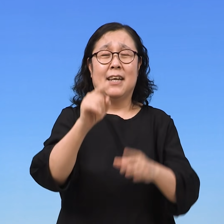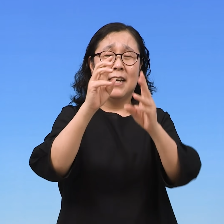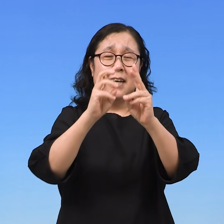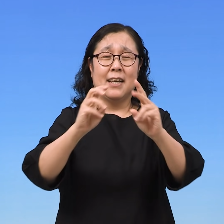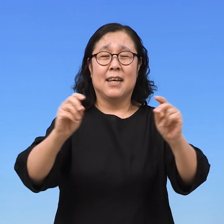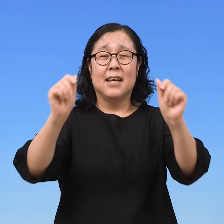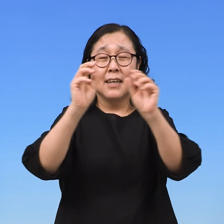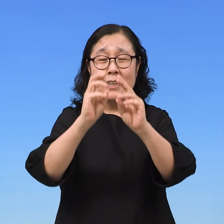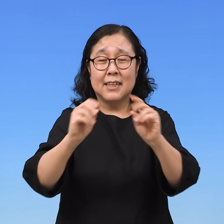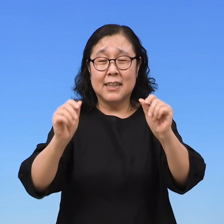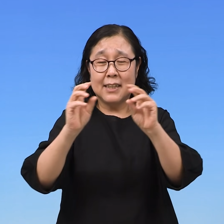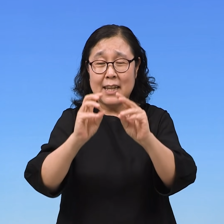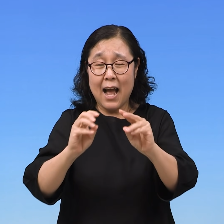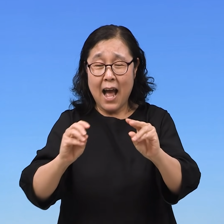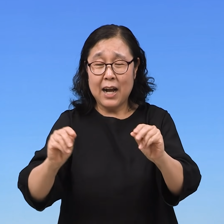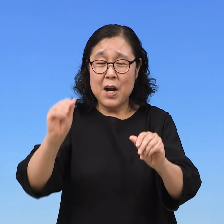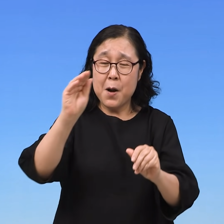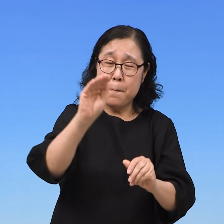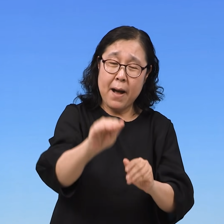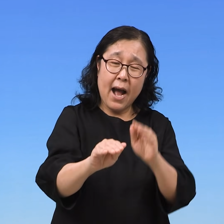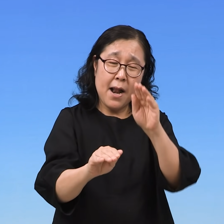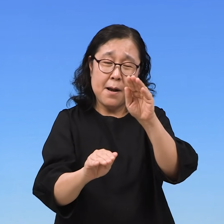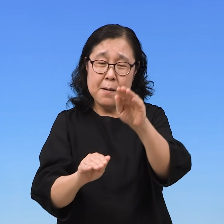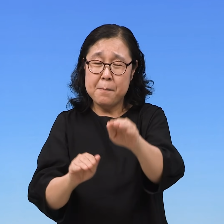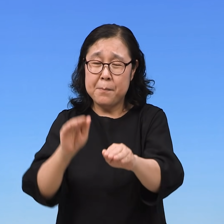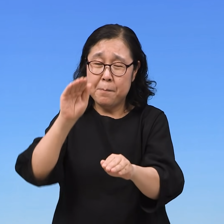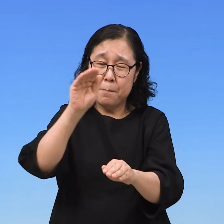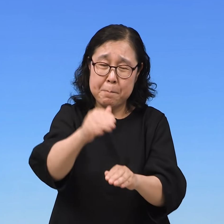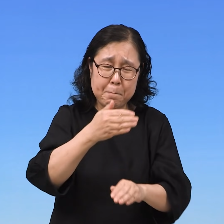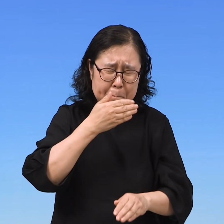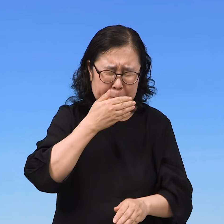그 땅을 밟음도